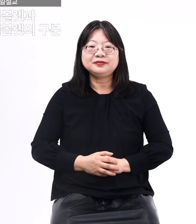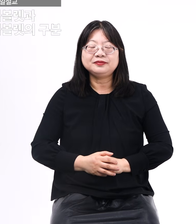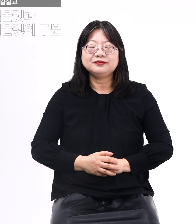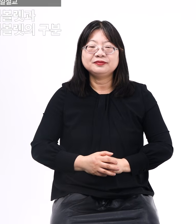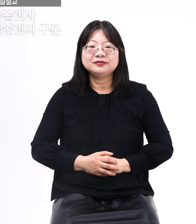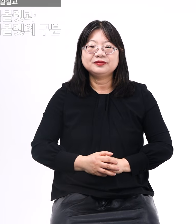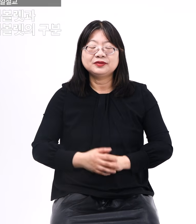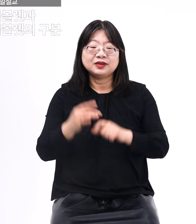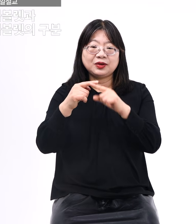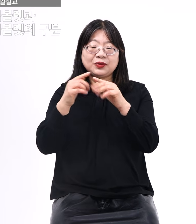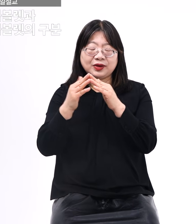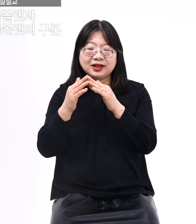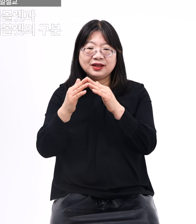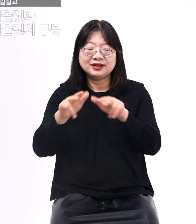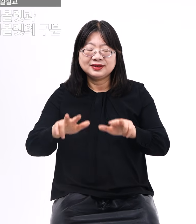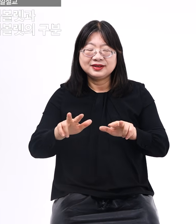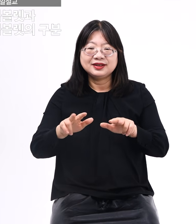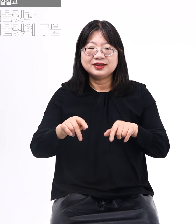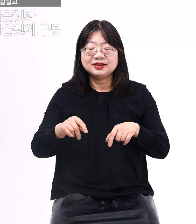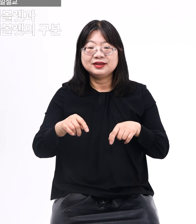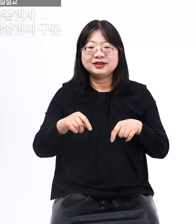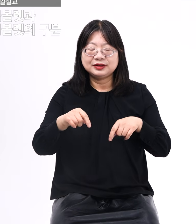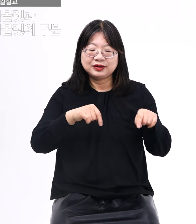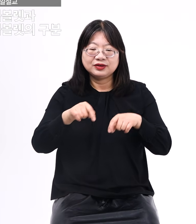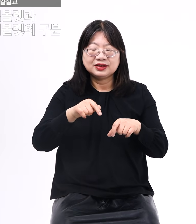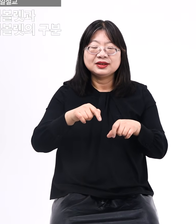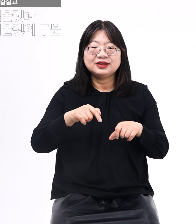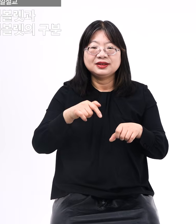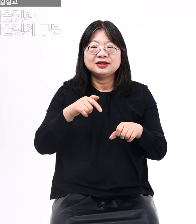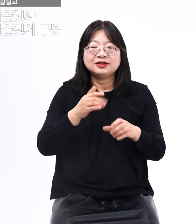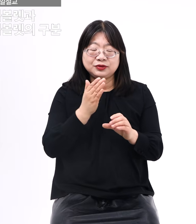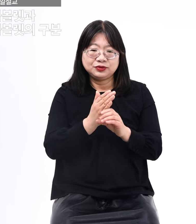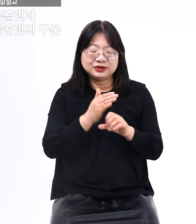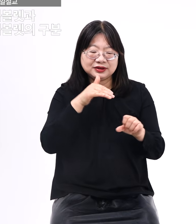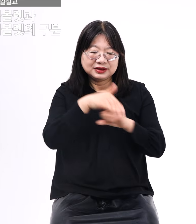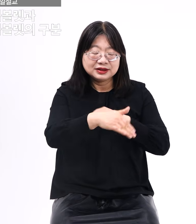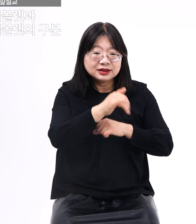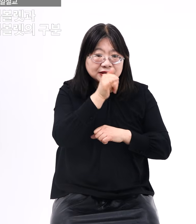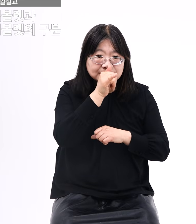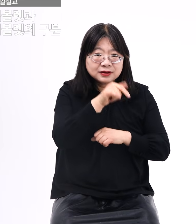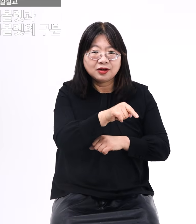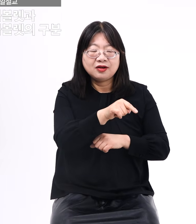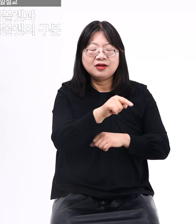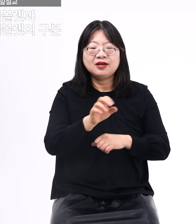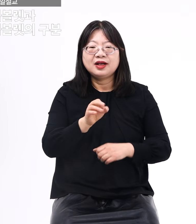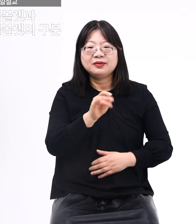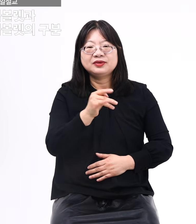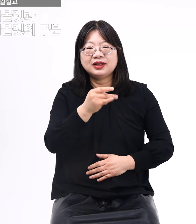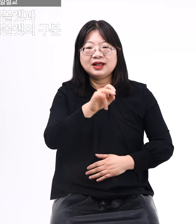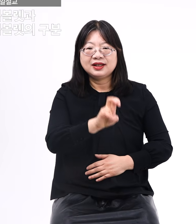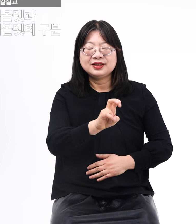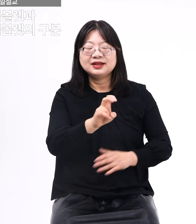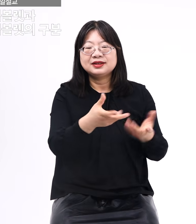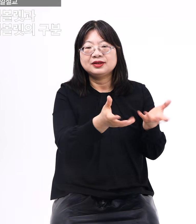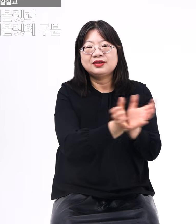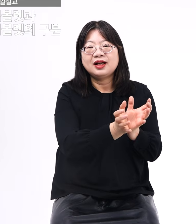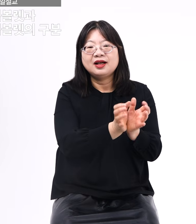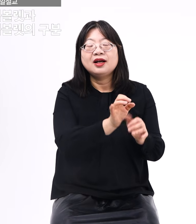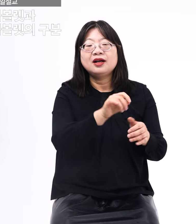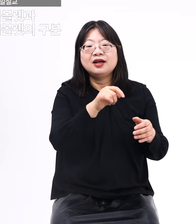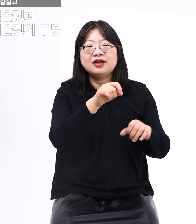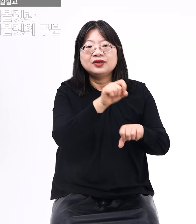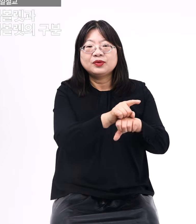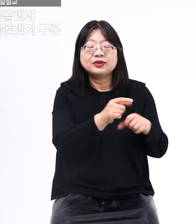그러니까 교회가 자꾸 이렇게 정치 지향적이 되고 중심 지향적이 되면 이 에브라임 지파들의